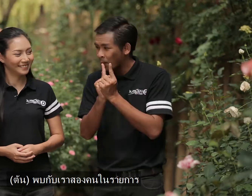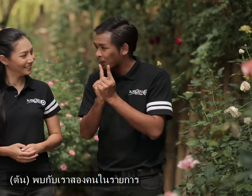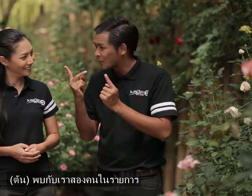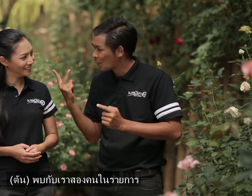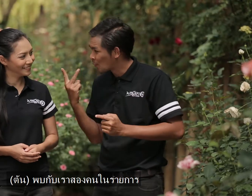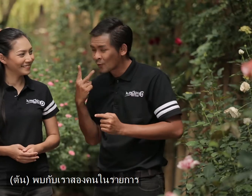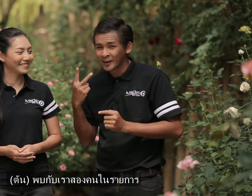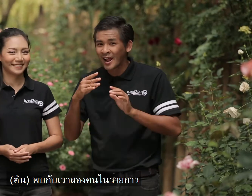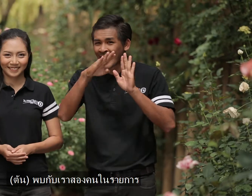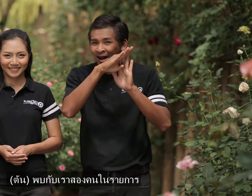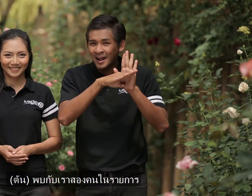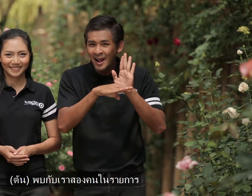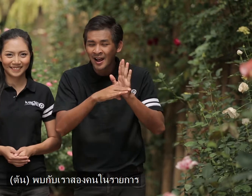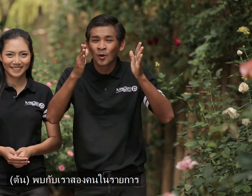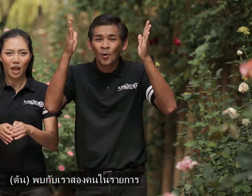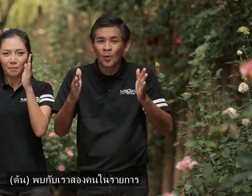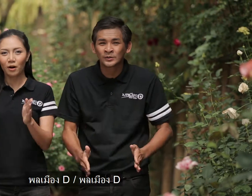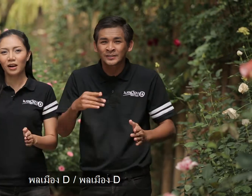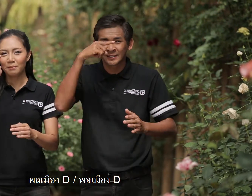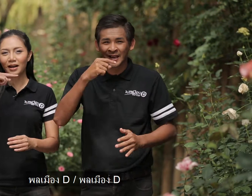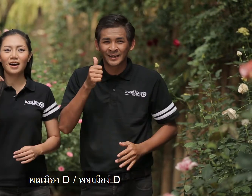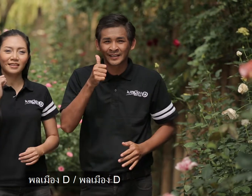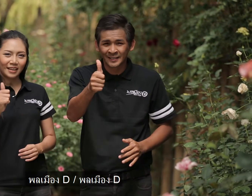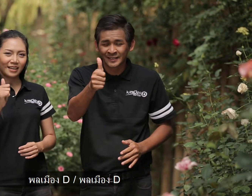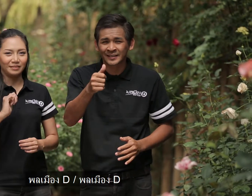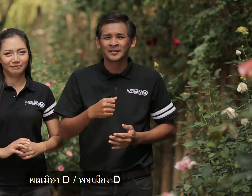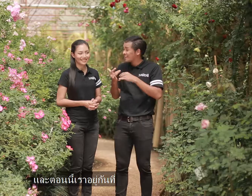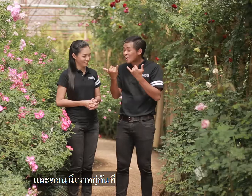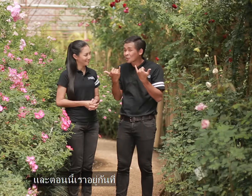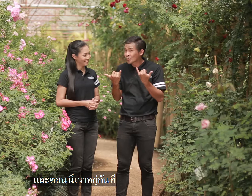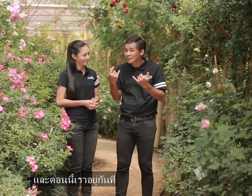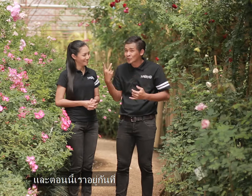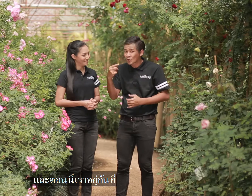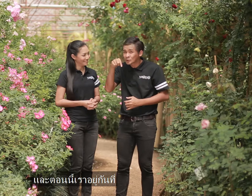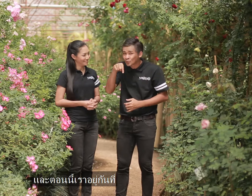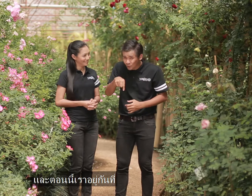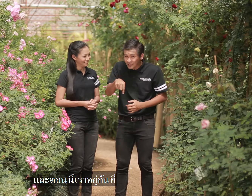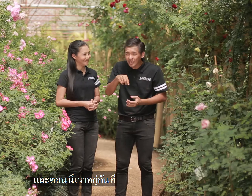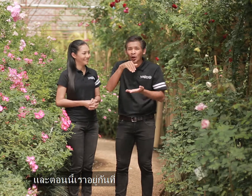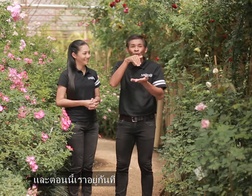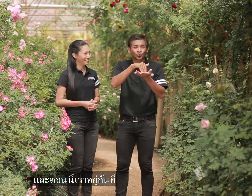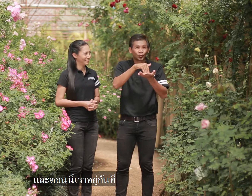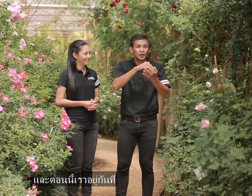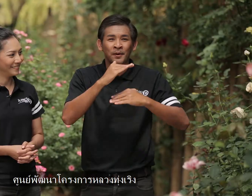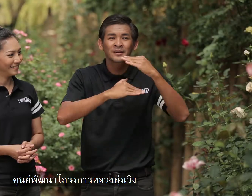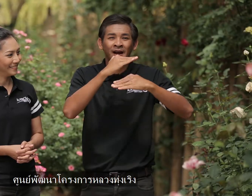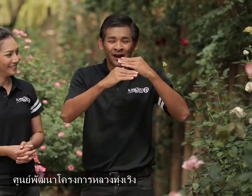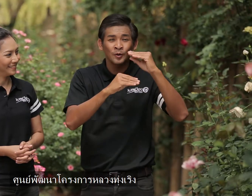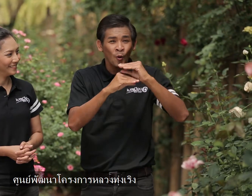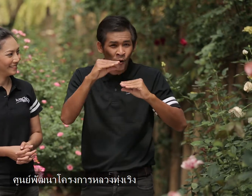พบกับเรา2คนในรายการ พลเมืองดี และตอนนี้เราอยู่กันที่ศูนย์พัฒนาโครง